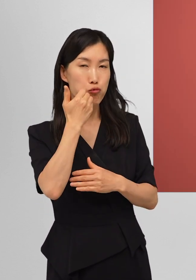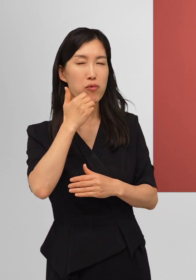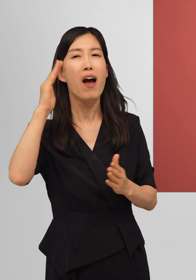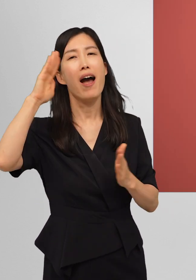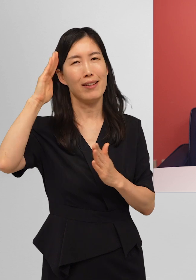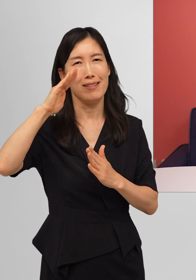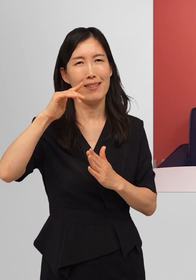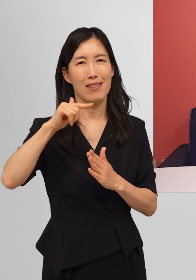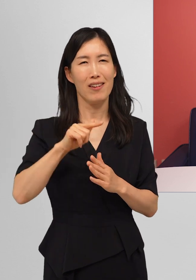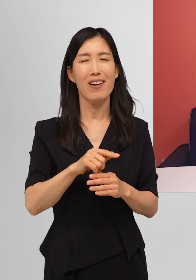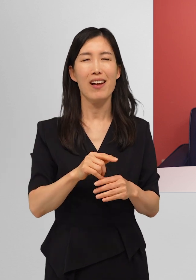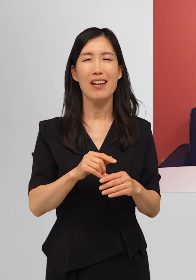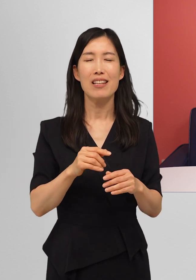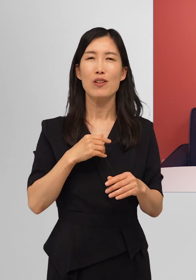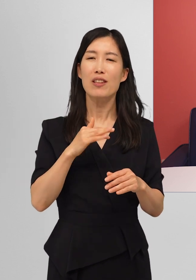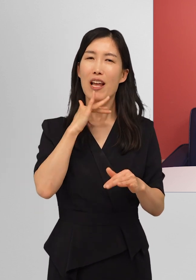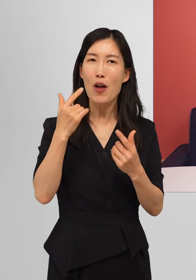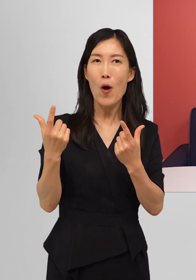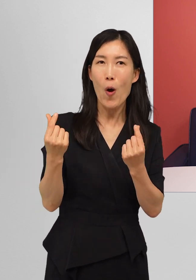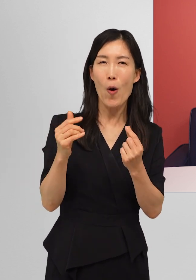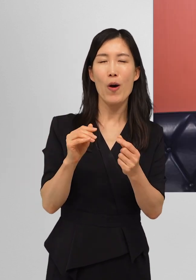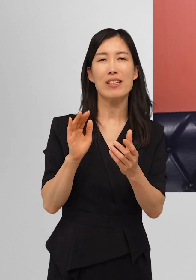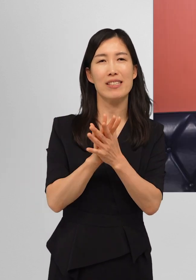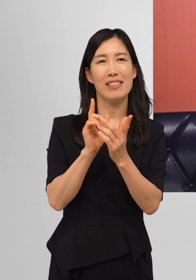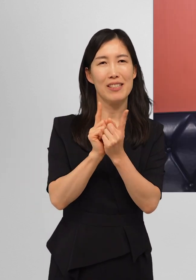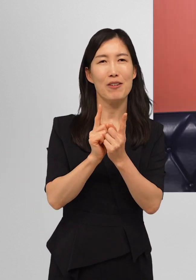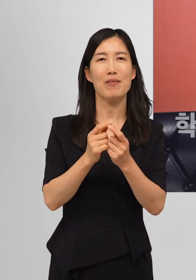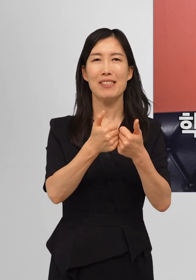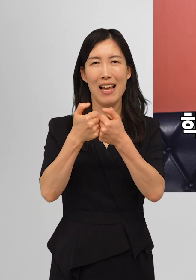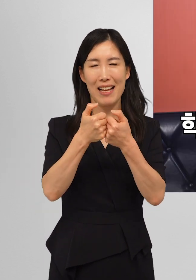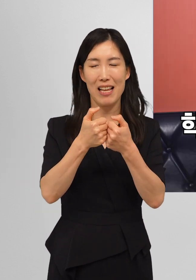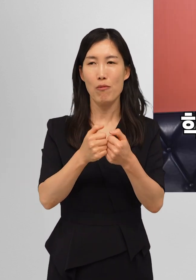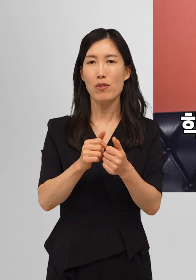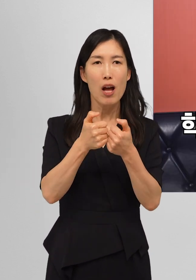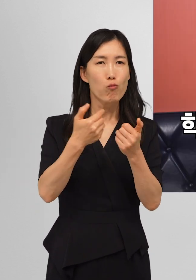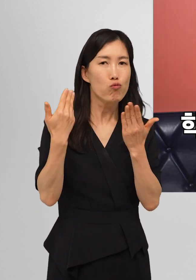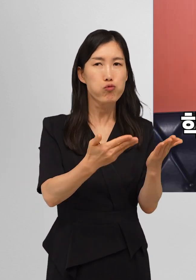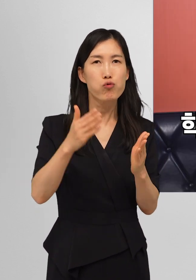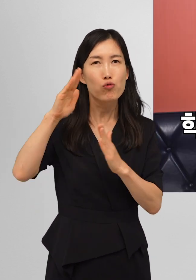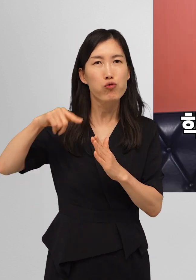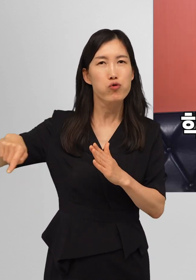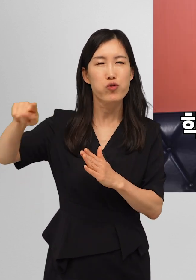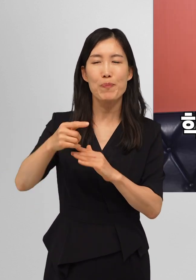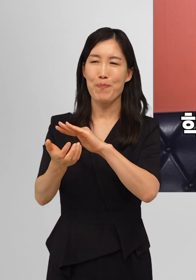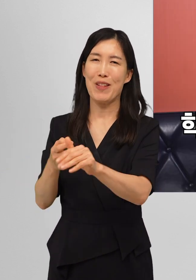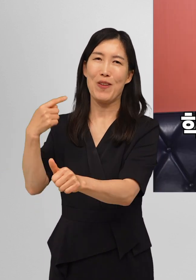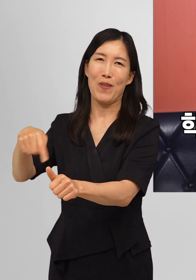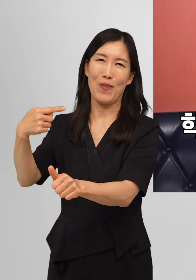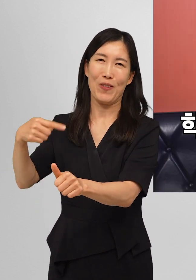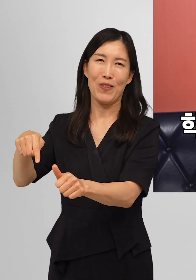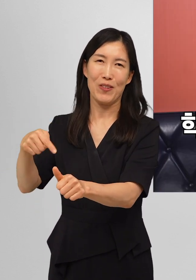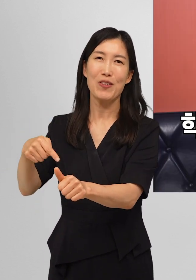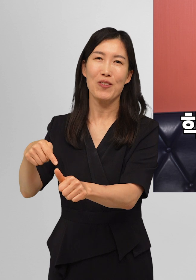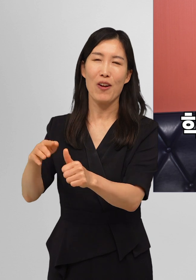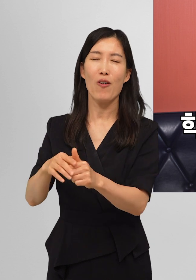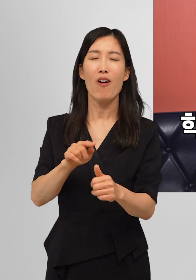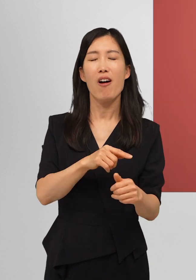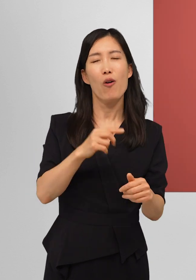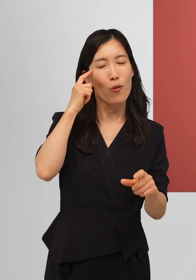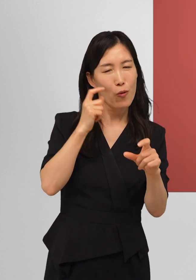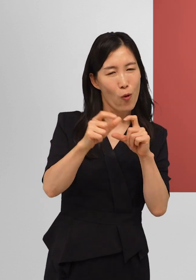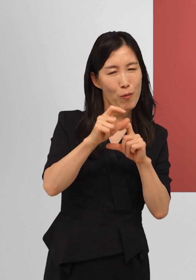학생이 답변을 하는 또래 카운슬러를 모집을 해서 이 친구들을 살짝 교육을 하고요. 이 교육을 통해서 이 학생들이 좀 답변을